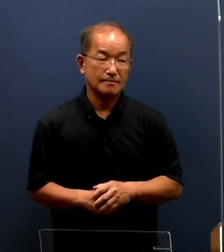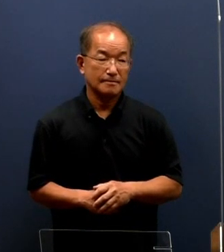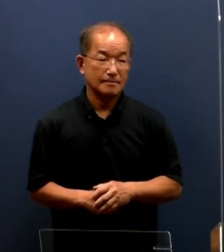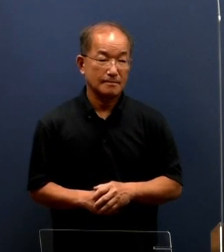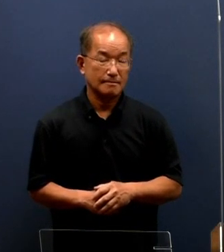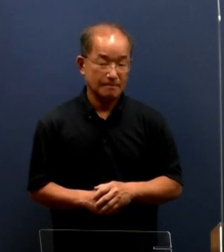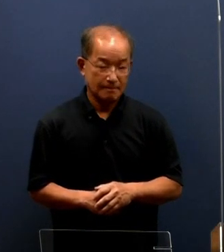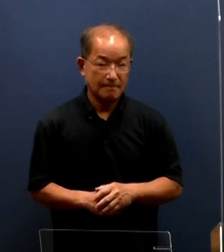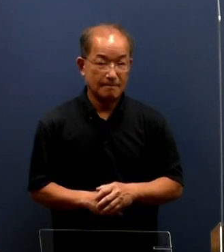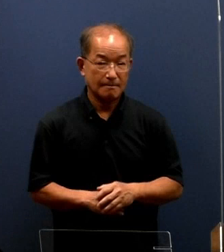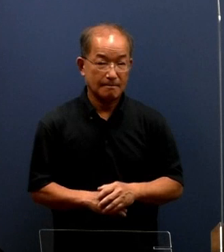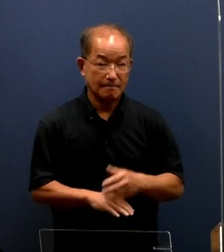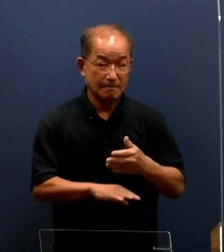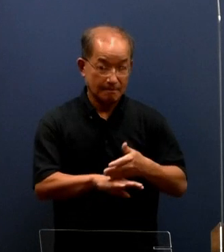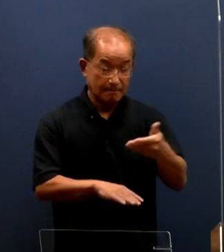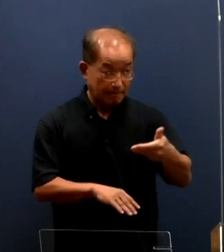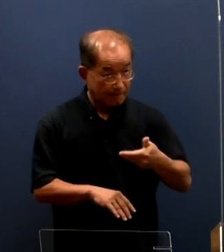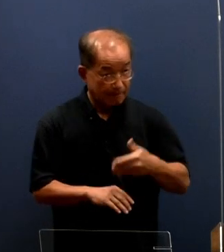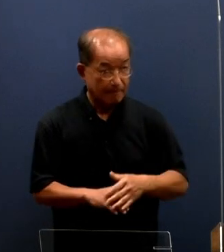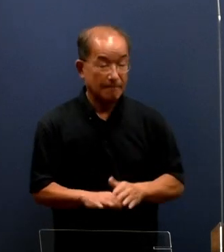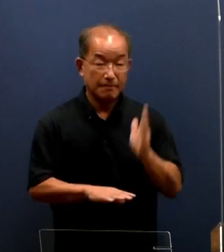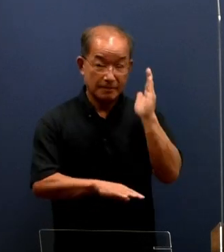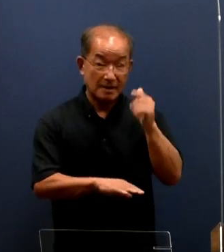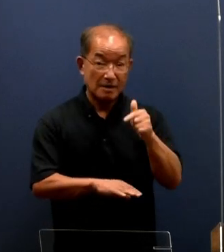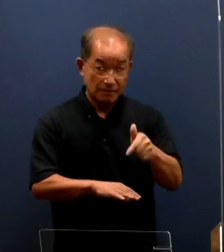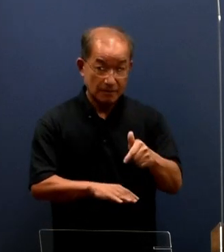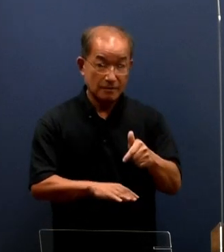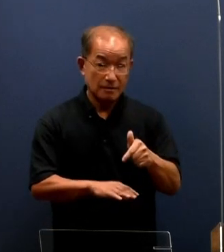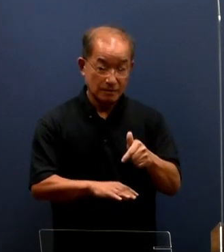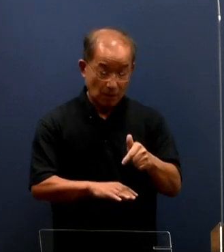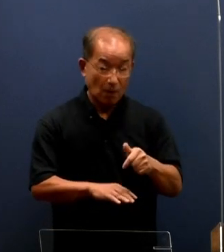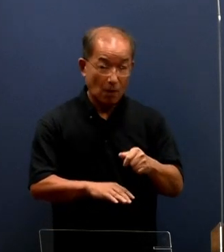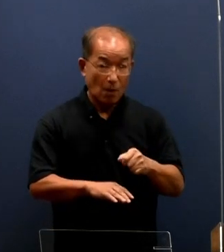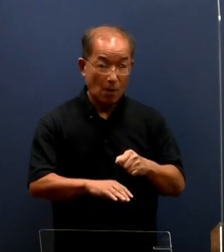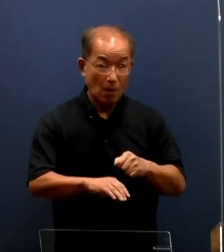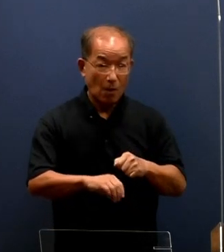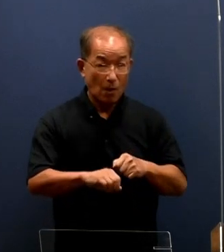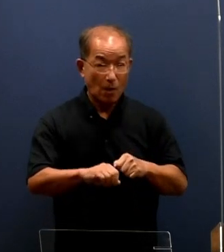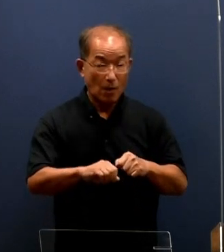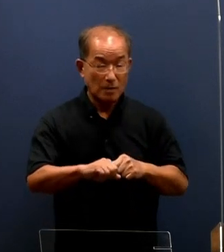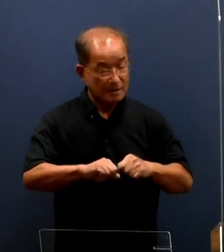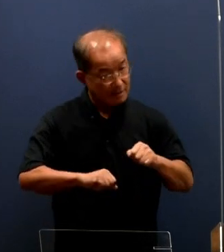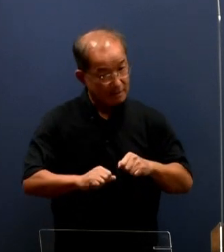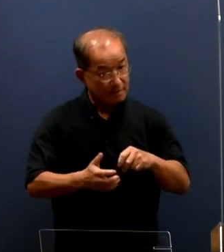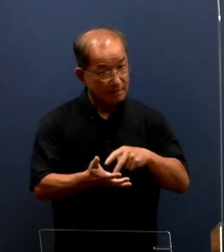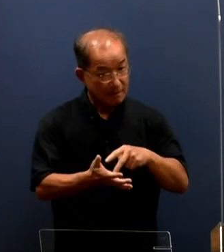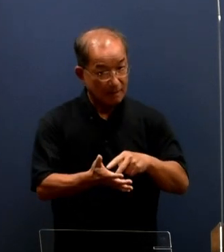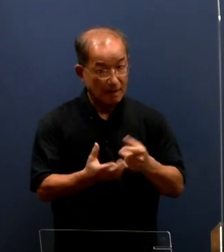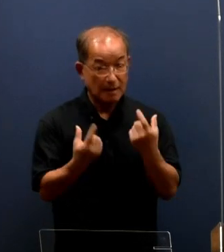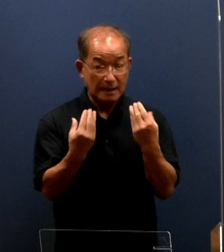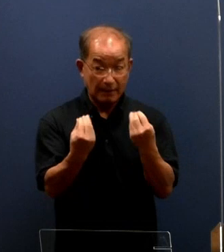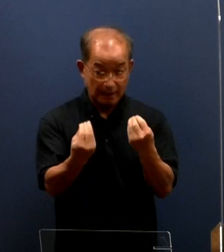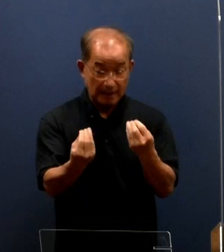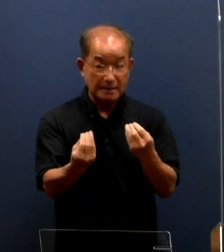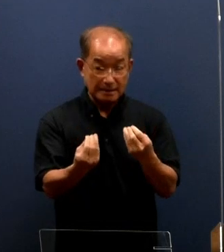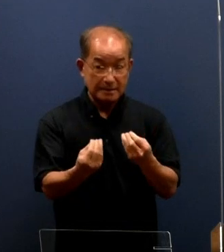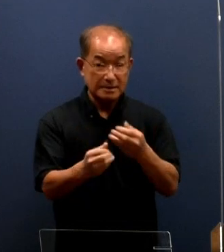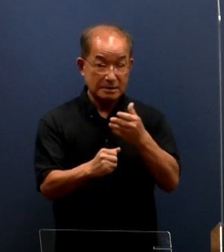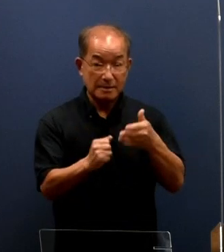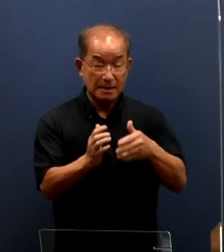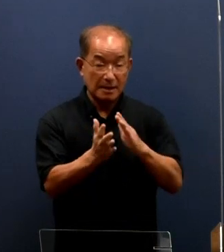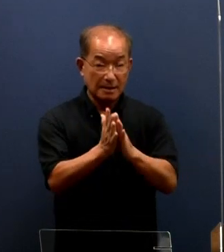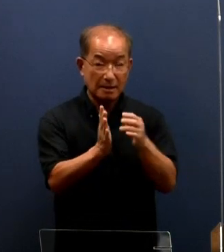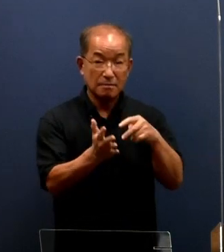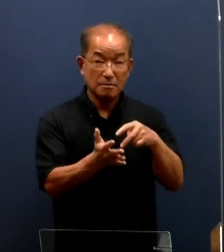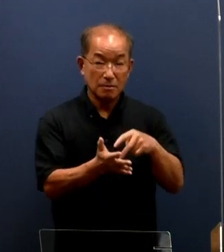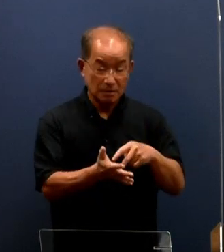ありがとうございます。こうしたその政府のスタンスが変わらないとした上で、改めてその島根県だったり、地方からこう求